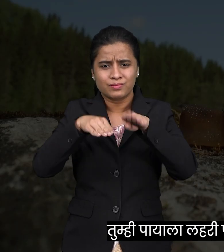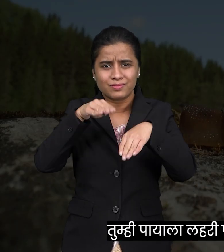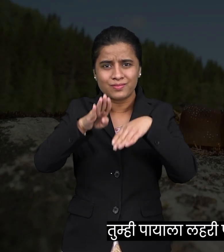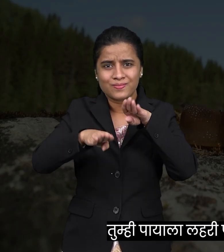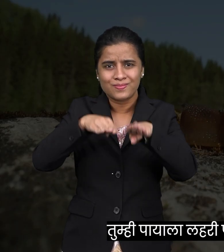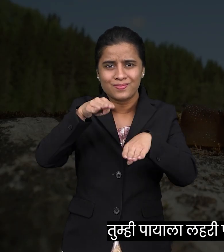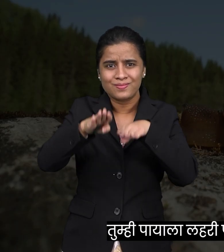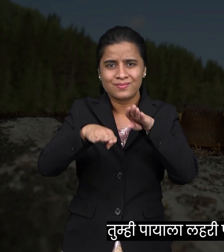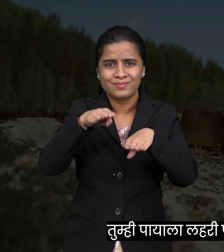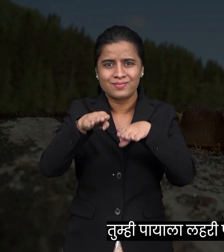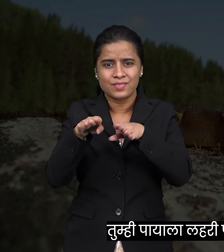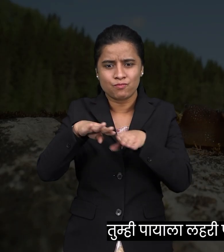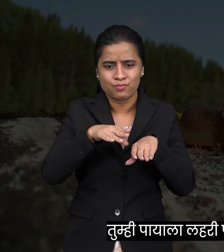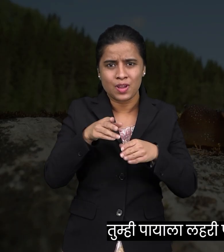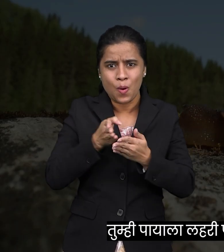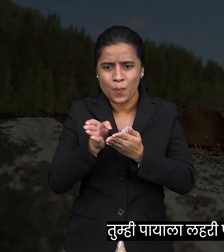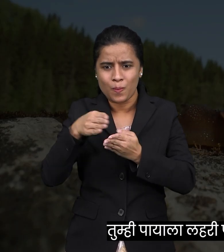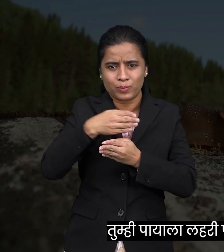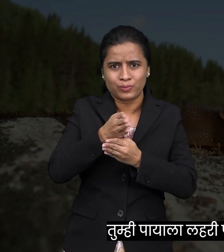शकता.